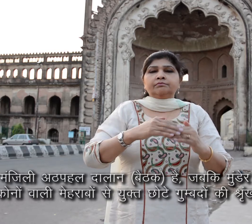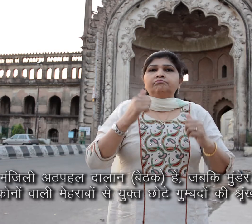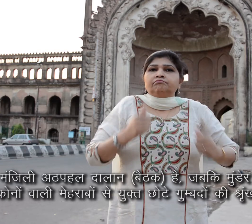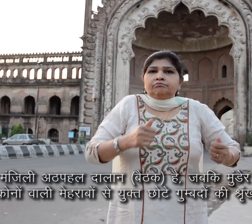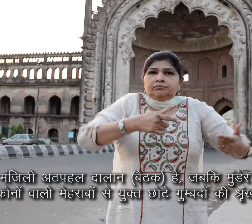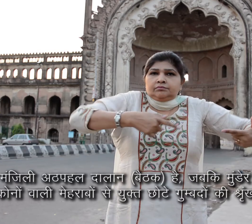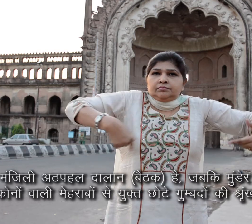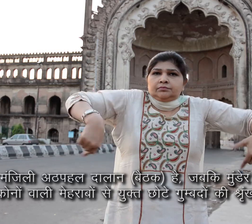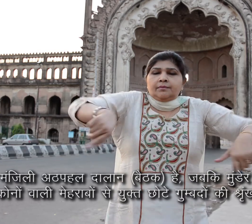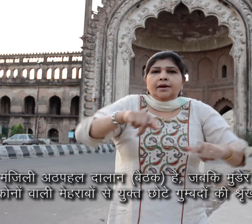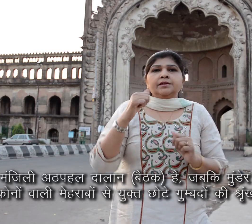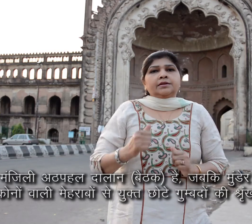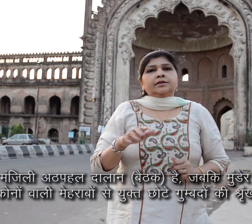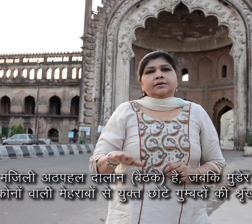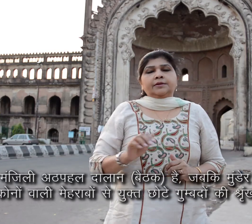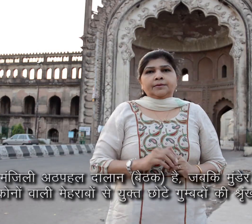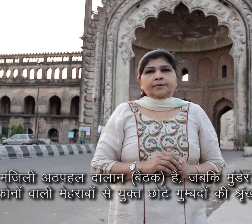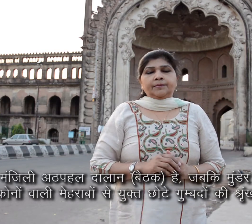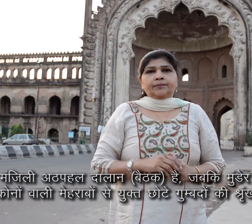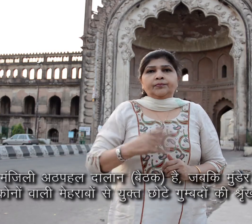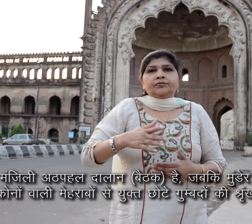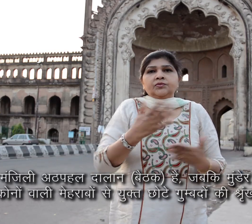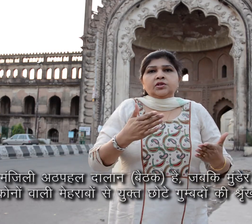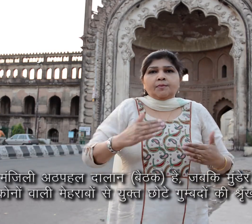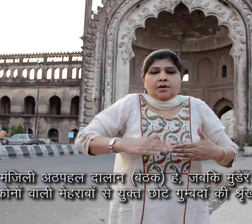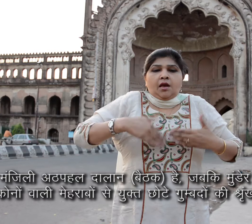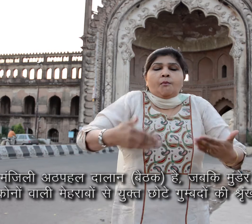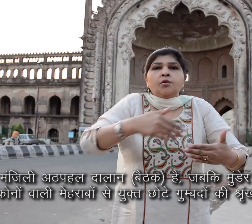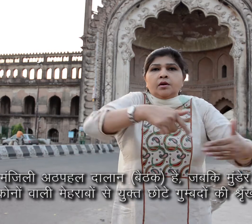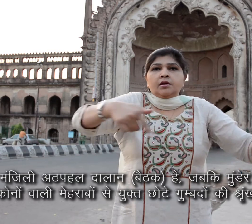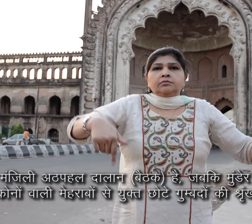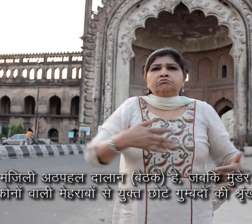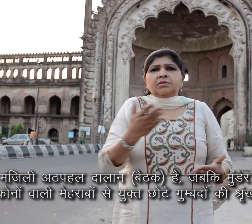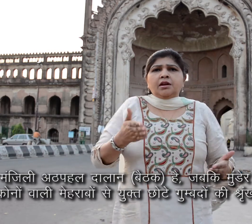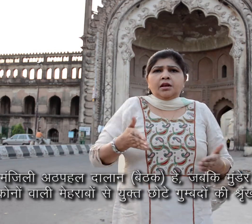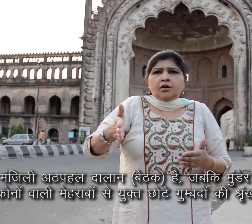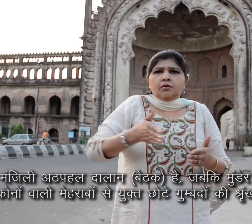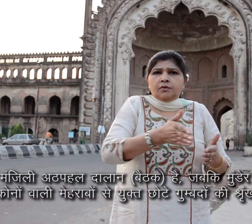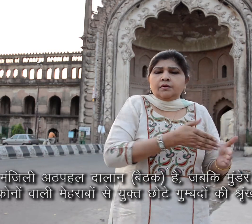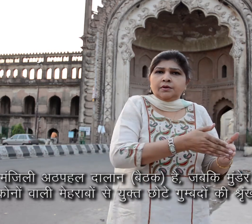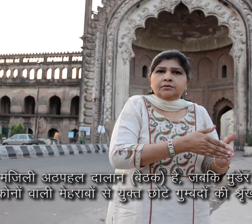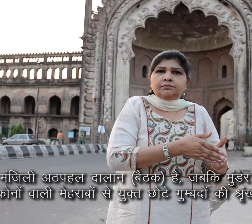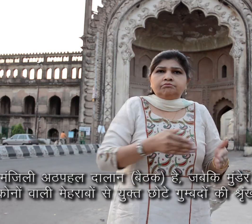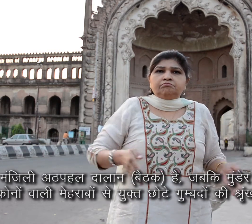जबकि मुंडेर पर अनेक कोनों वाली मेहराबों से युक्त छोटे गुंबदों की श्रृंखला है।